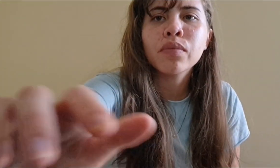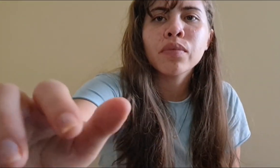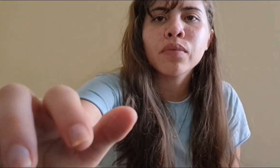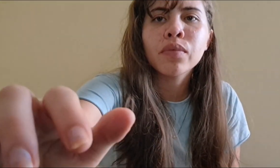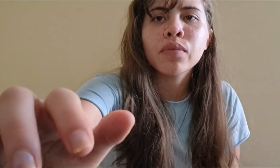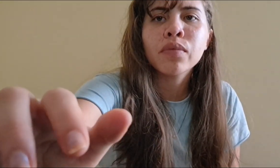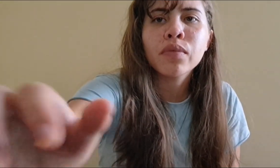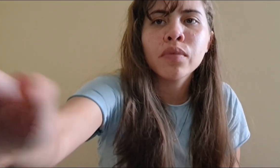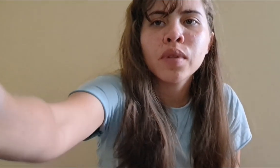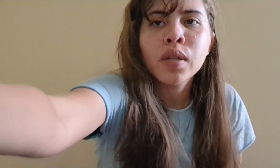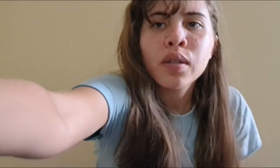Muitos sentimentos.